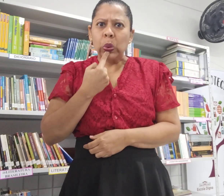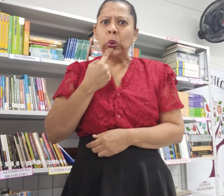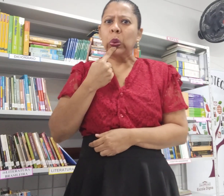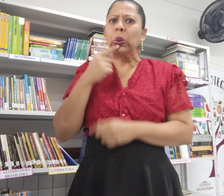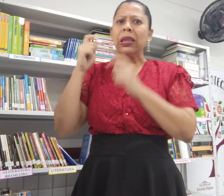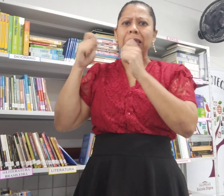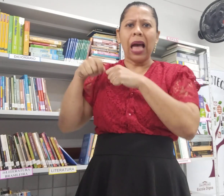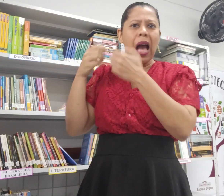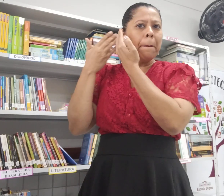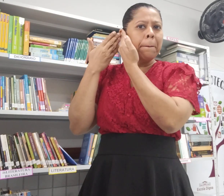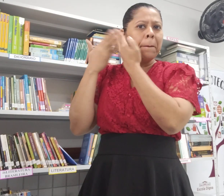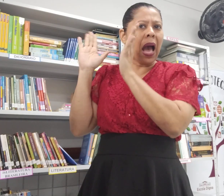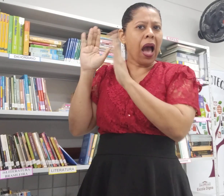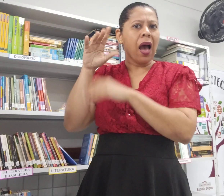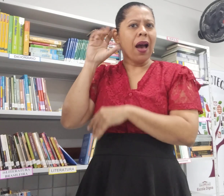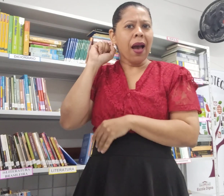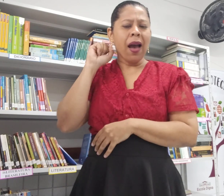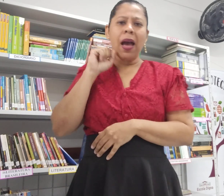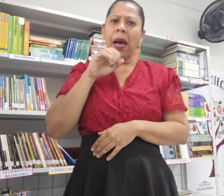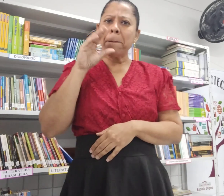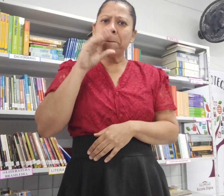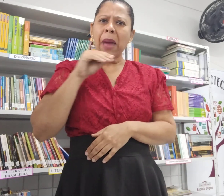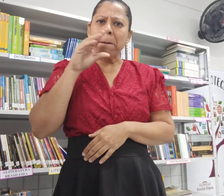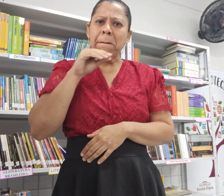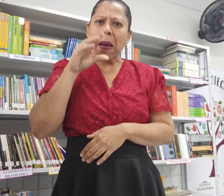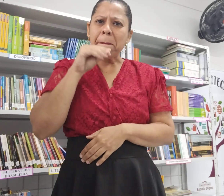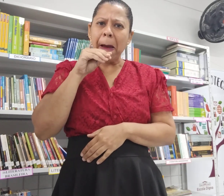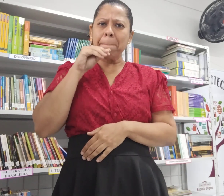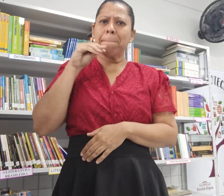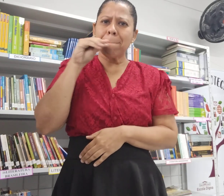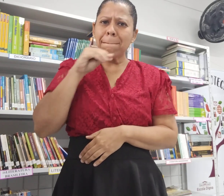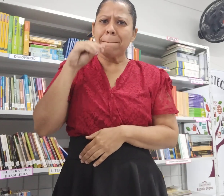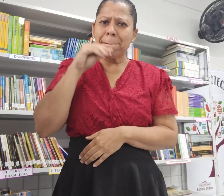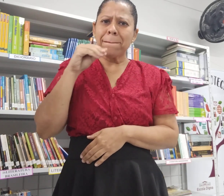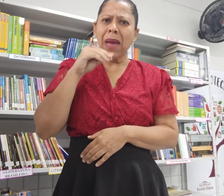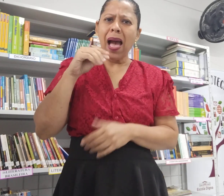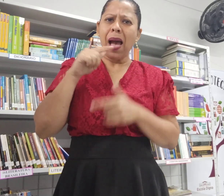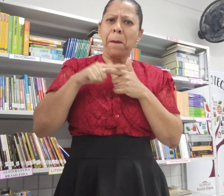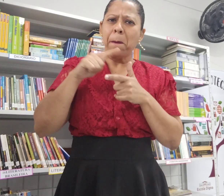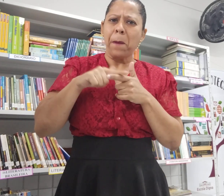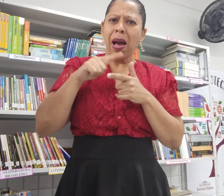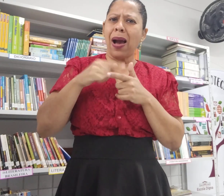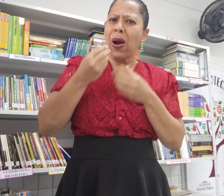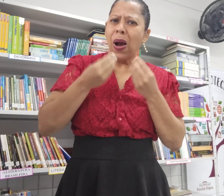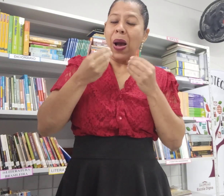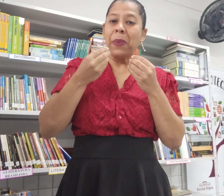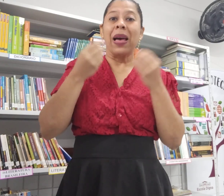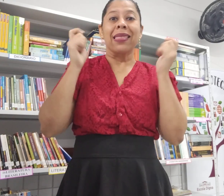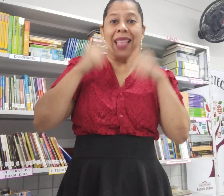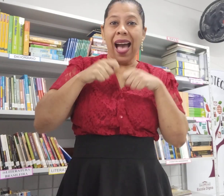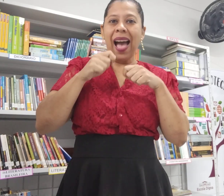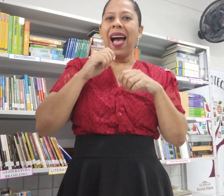um trecho desse evangelho. Você percebe aqui que nós temos o termo surdo e também o